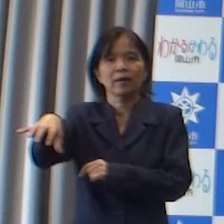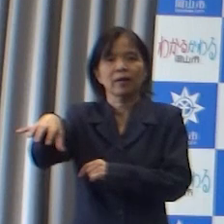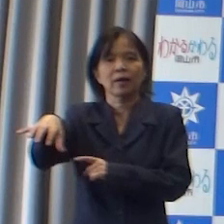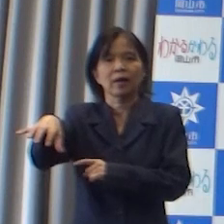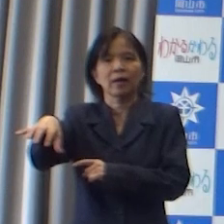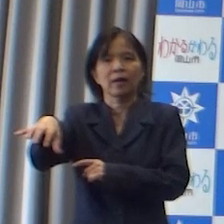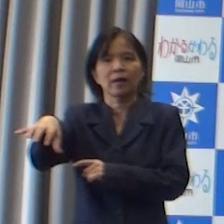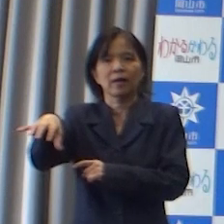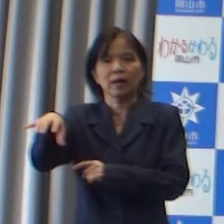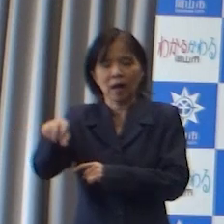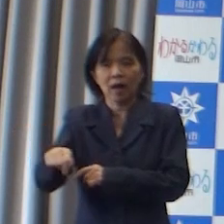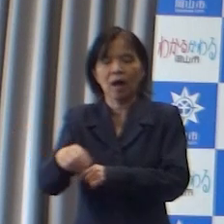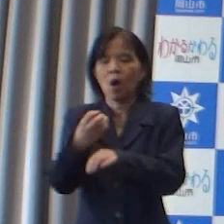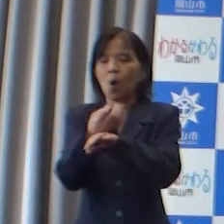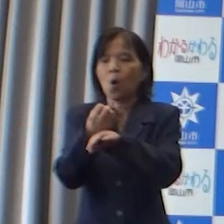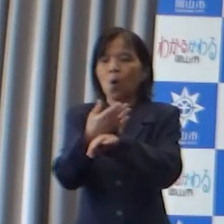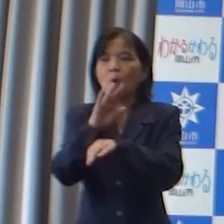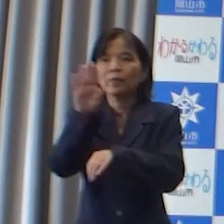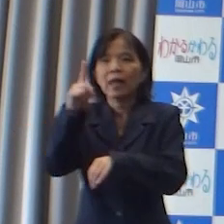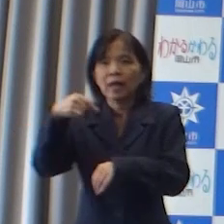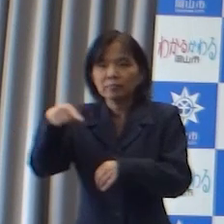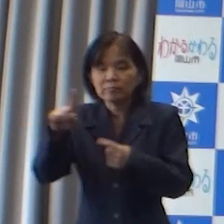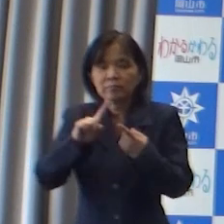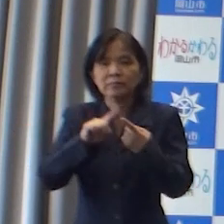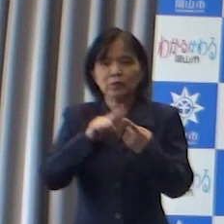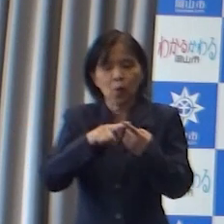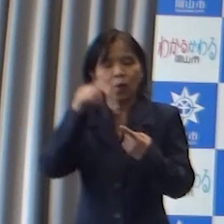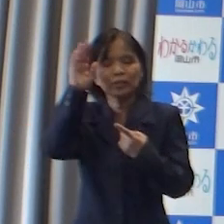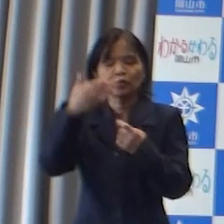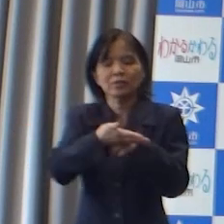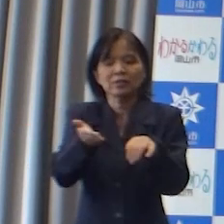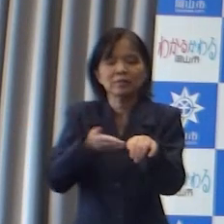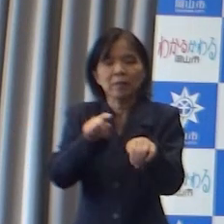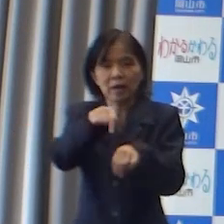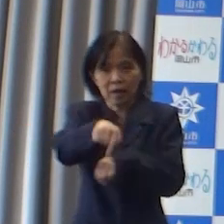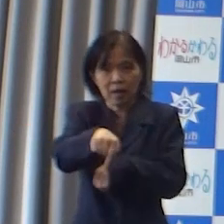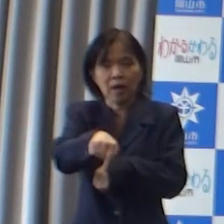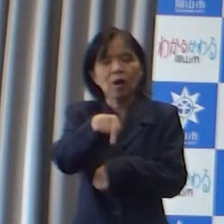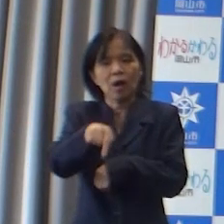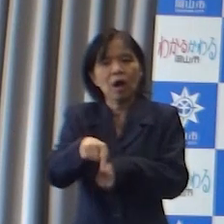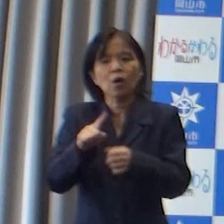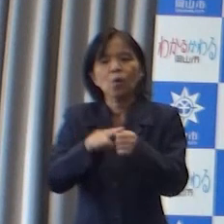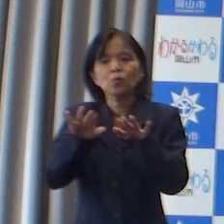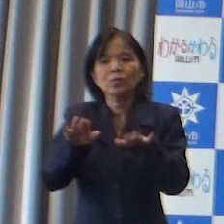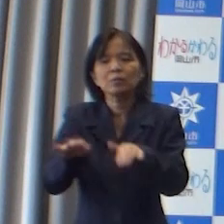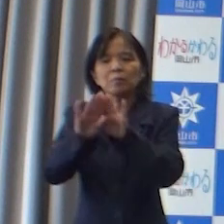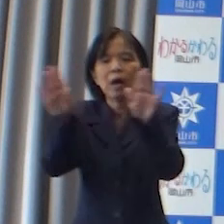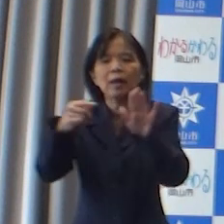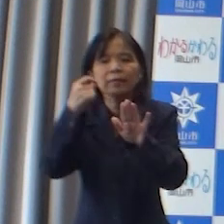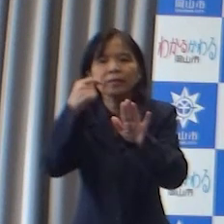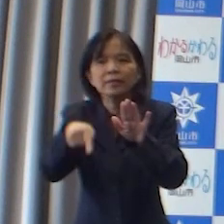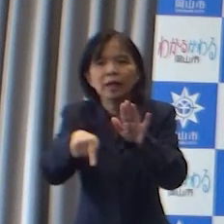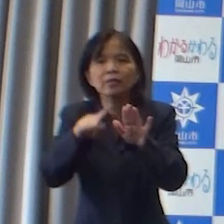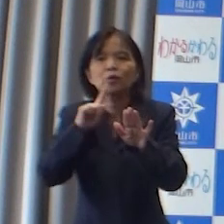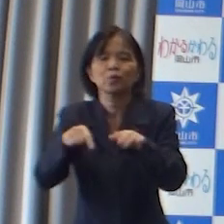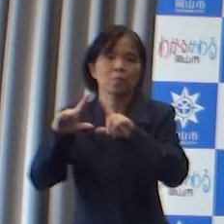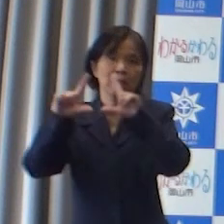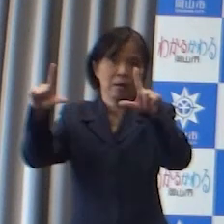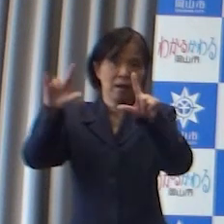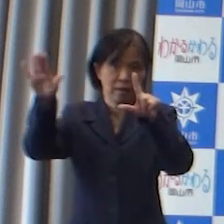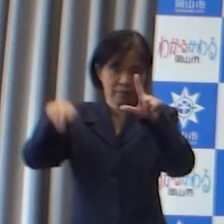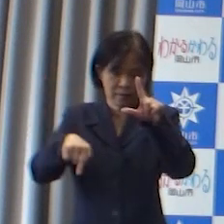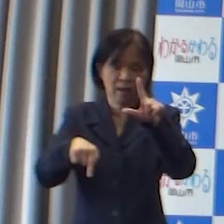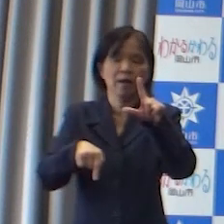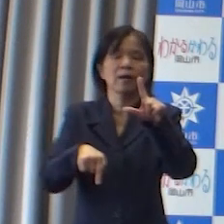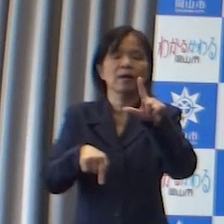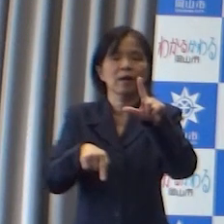ちょっと名前、アホーデンと犬島ですかね、あれ今年やれないということでちょっと発表があって、